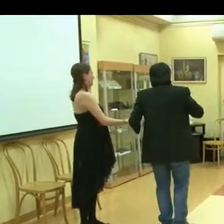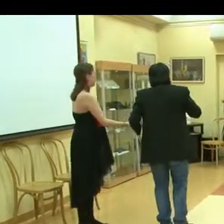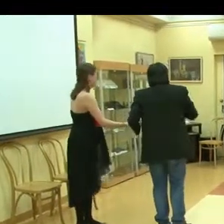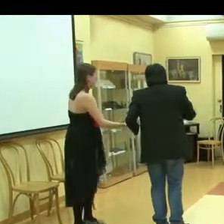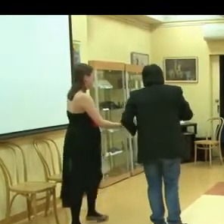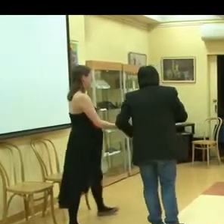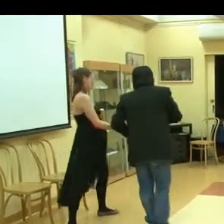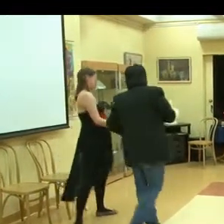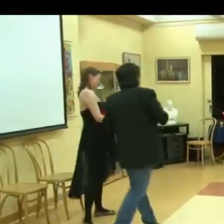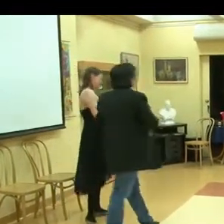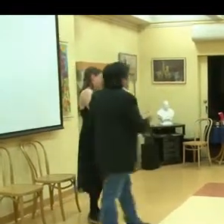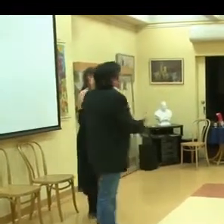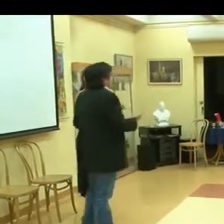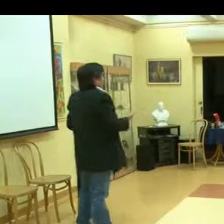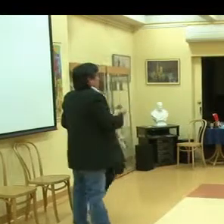Fantastycznie.